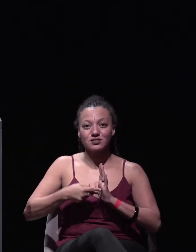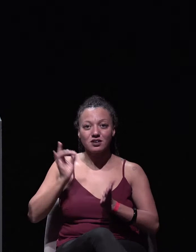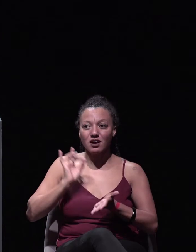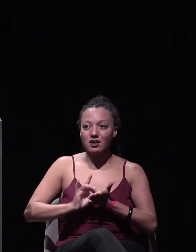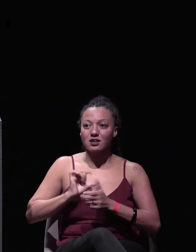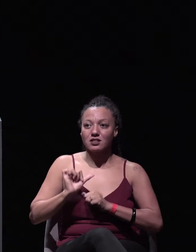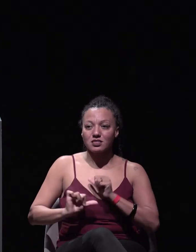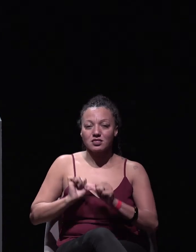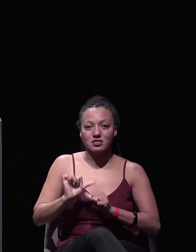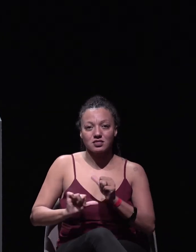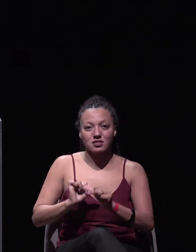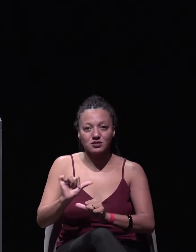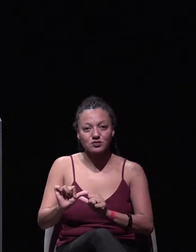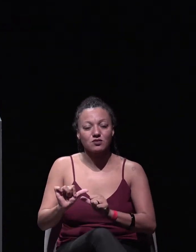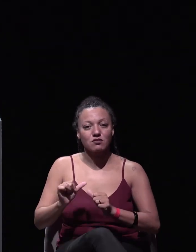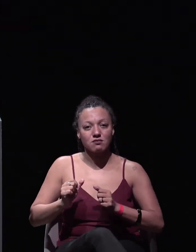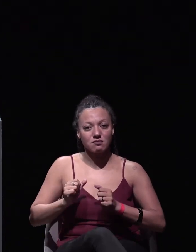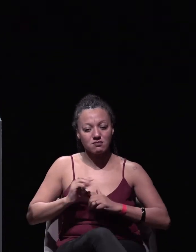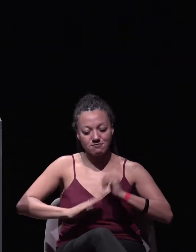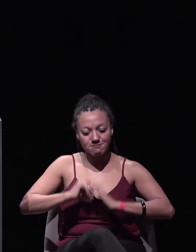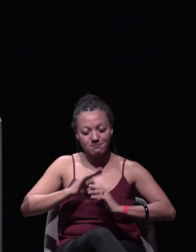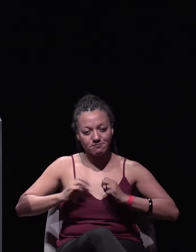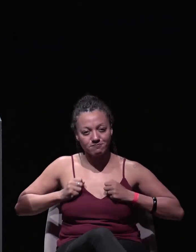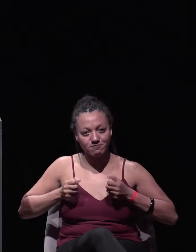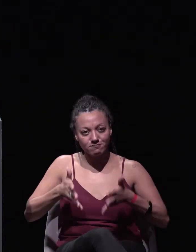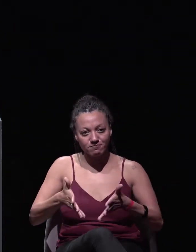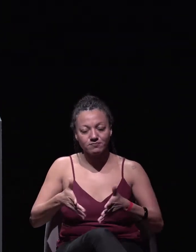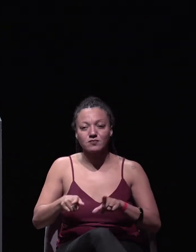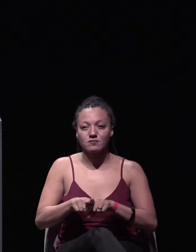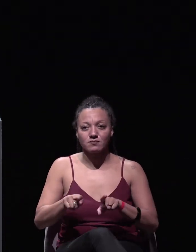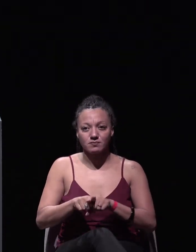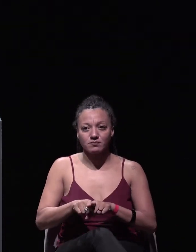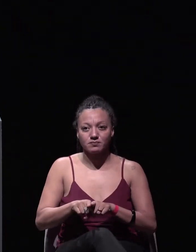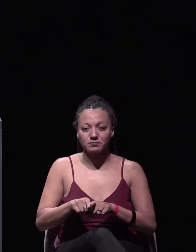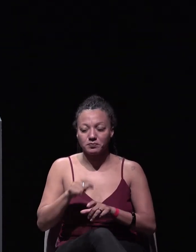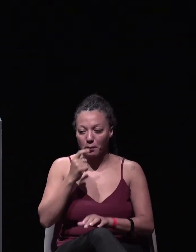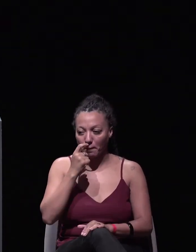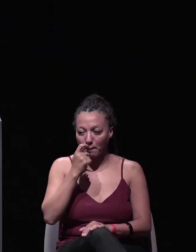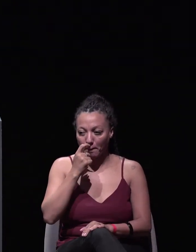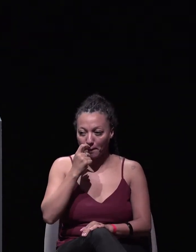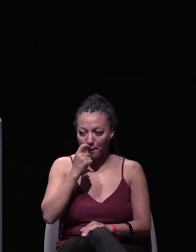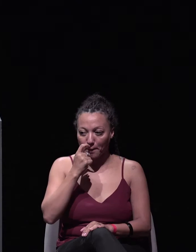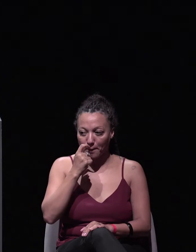sendo também um agente de transformação, né?